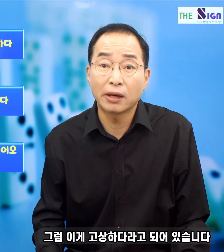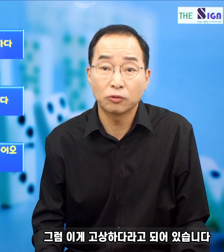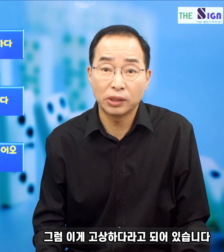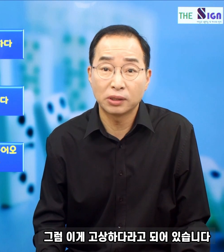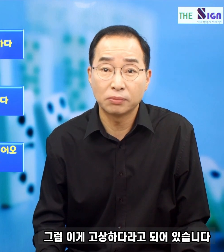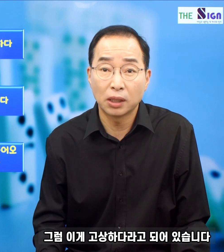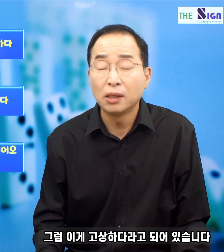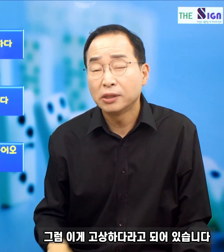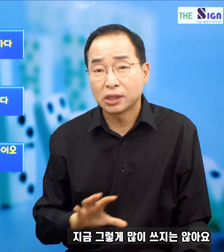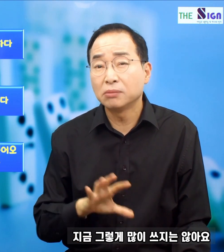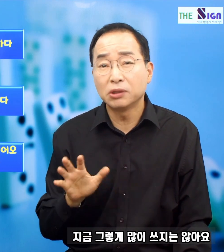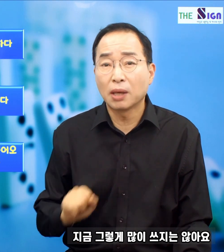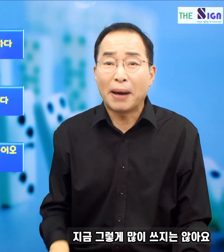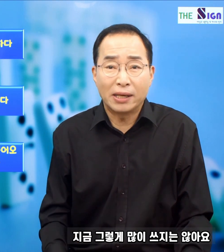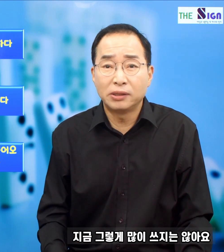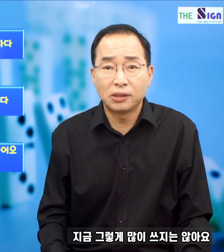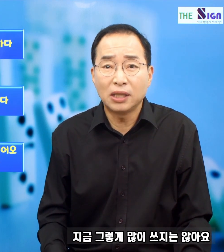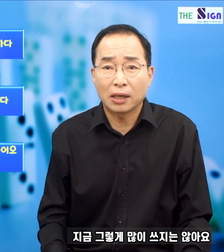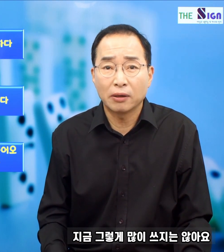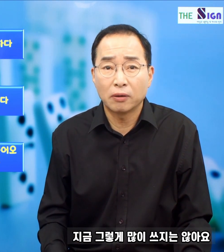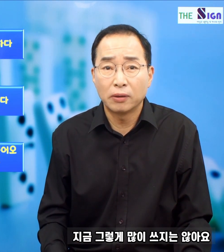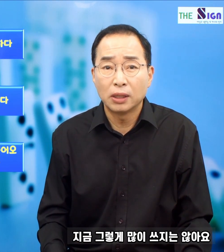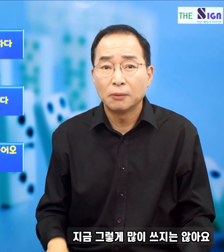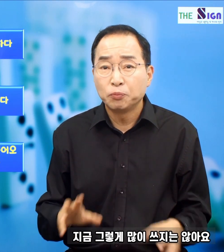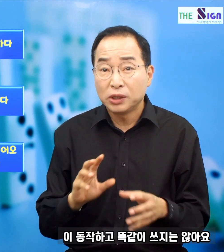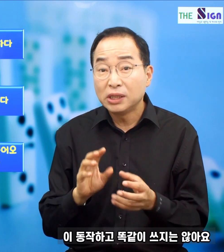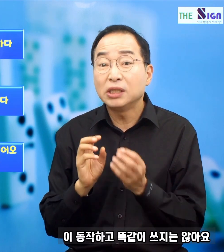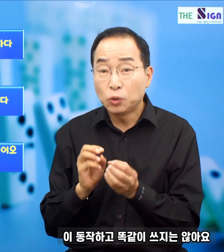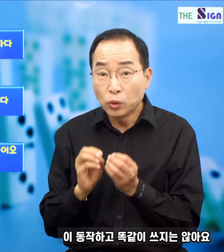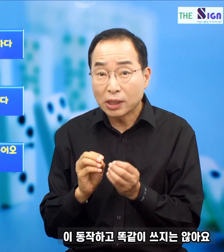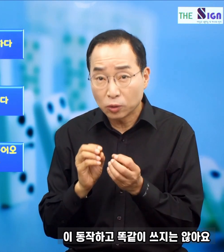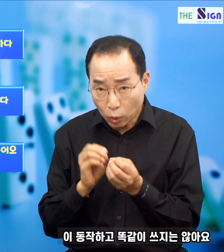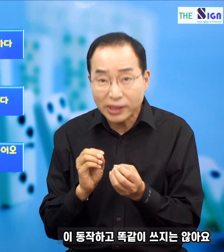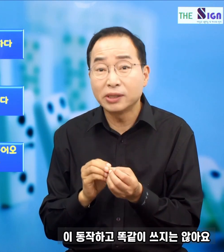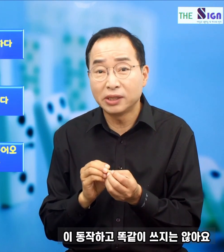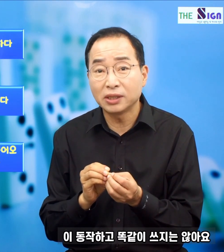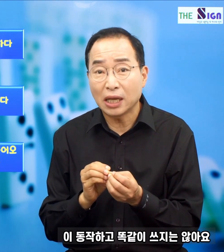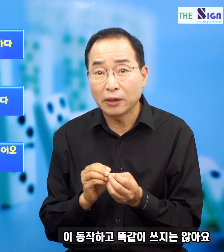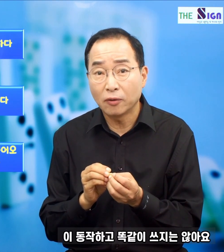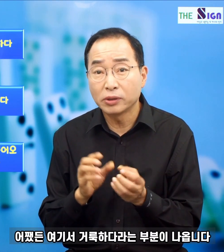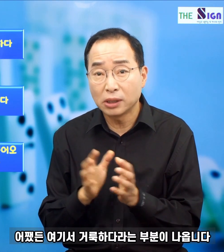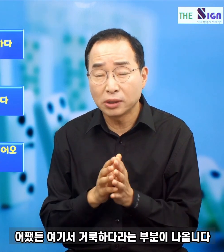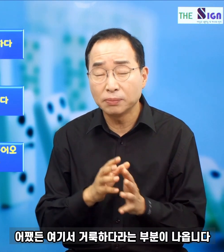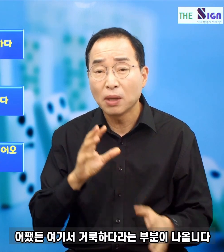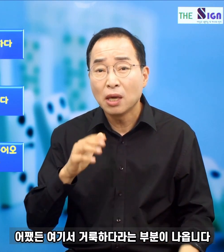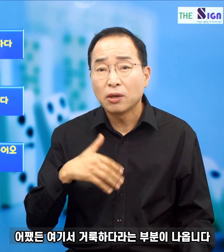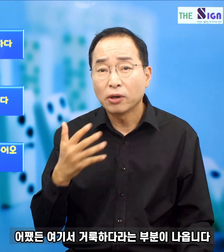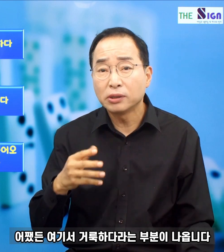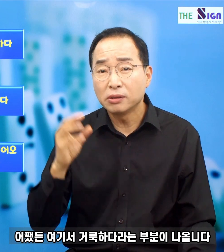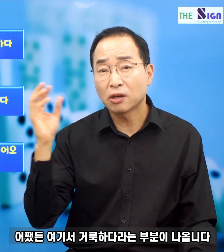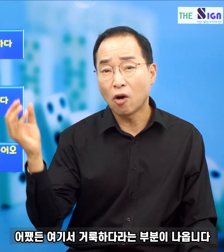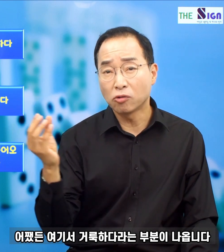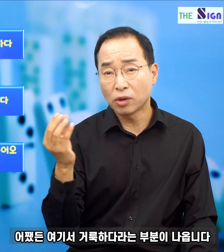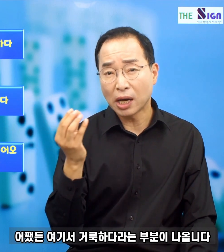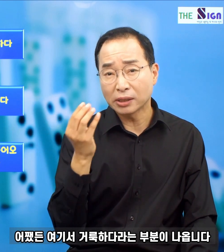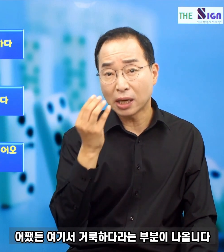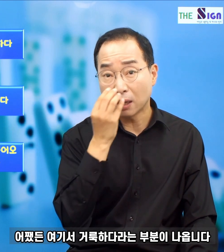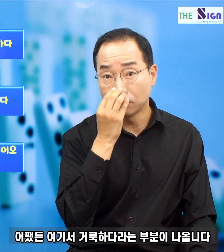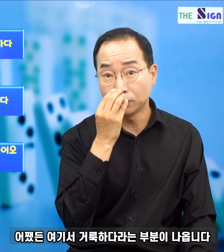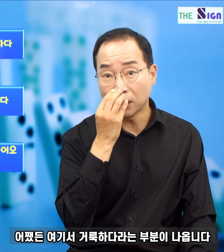되어 있습니다. 지금 그렇게 많이 쓰진 않아요. 이 동작으로 똑같이 쓰진 않아요. 어쨌든 여기서 이제 거룩하다라는 부분이